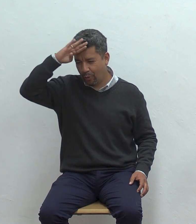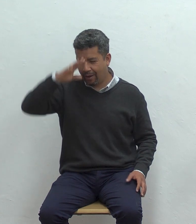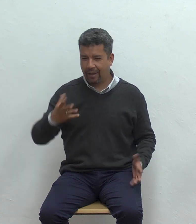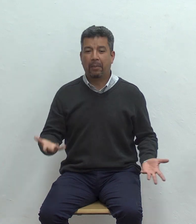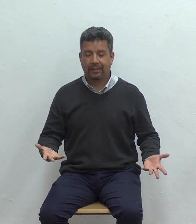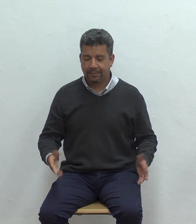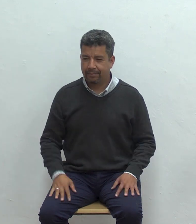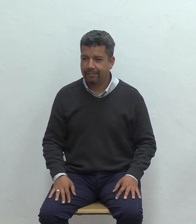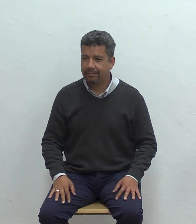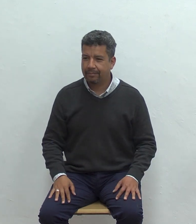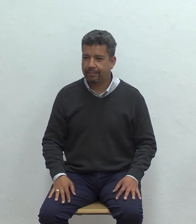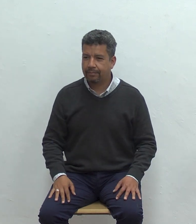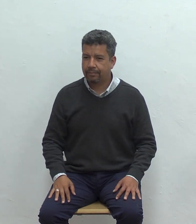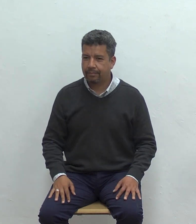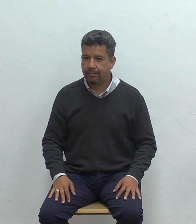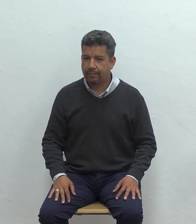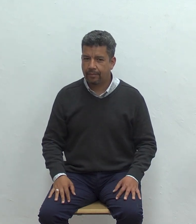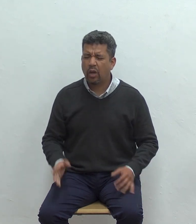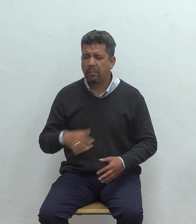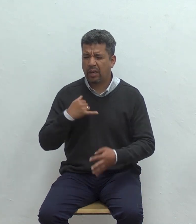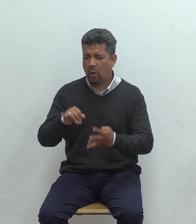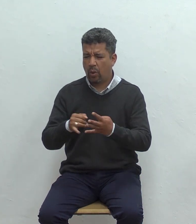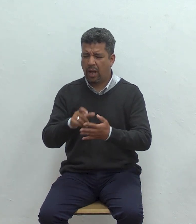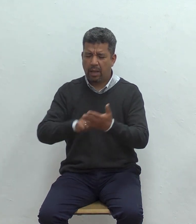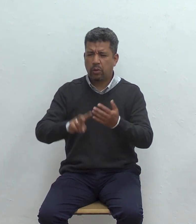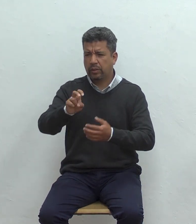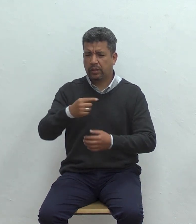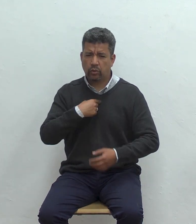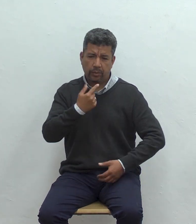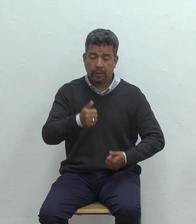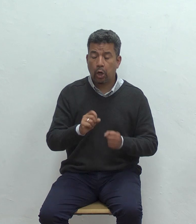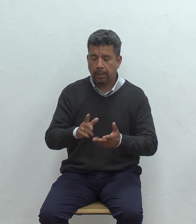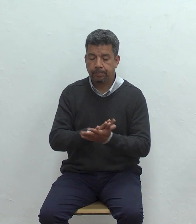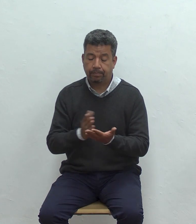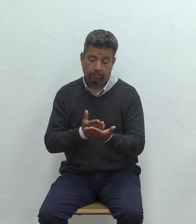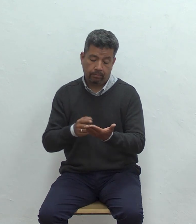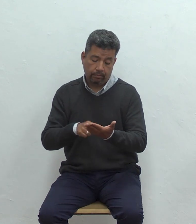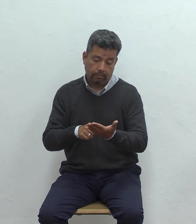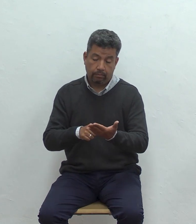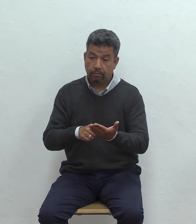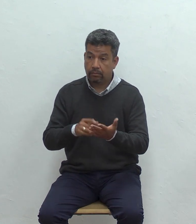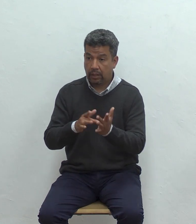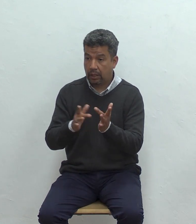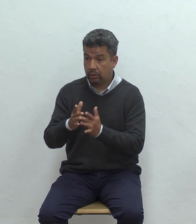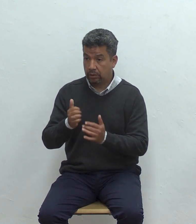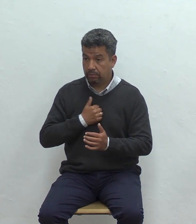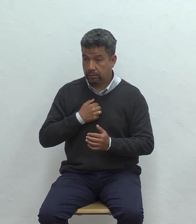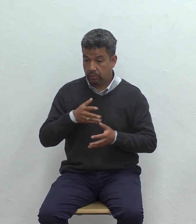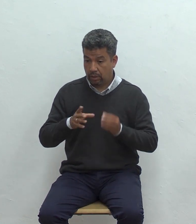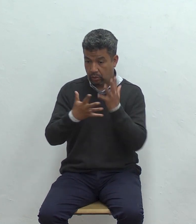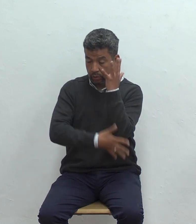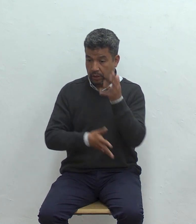Y entonces dije, pues para lo que abran Juan capítulo 7, yo soy muérgano. Les dije, ¿no ve que Jesús no enseñó su propia